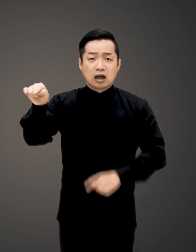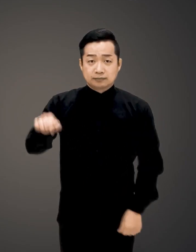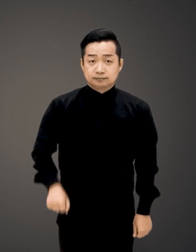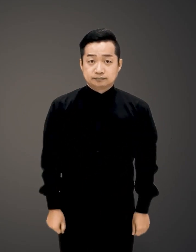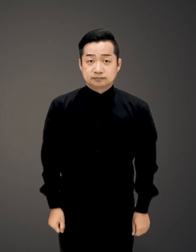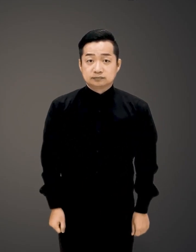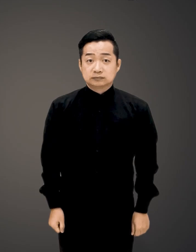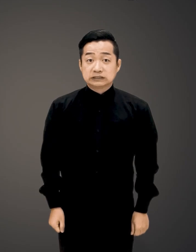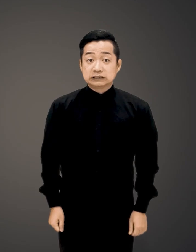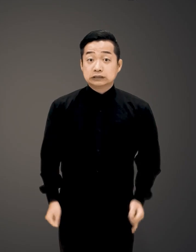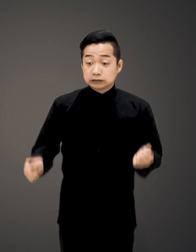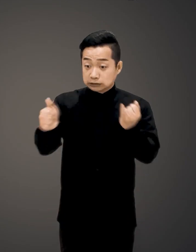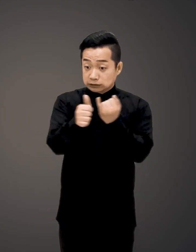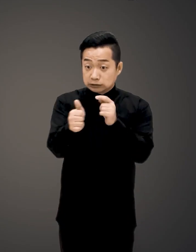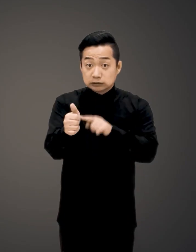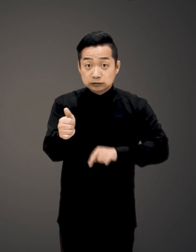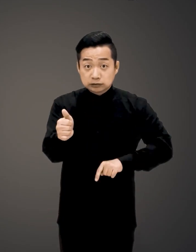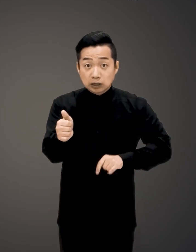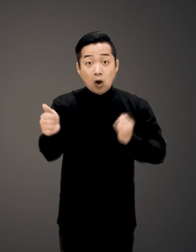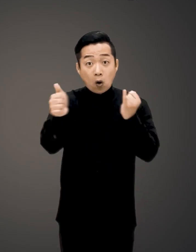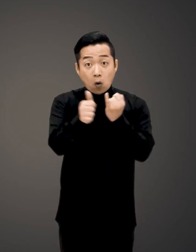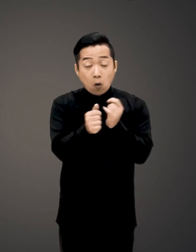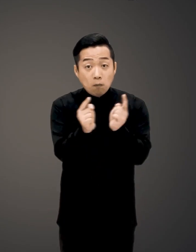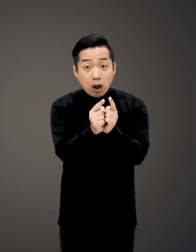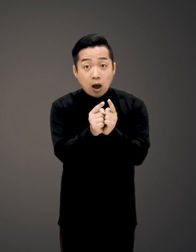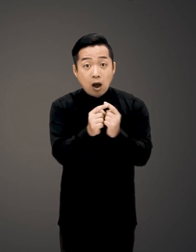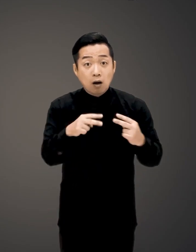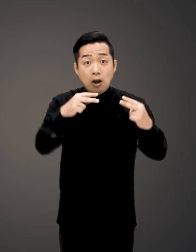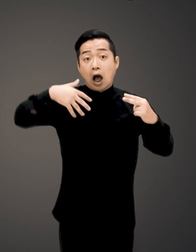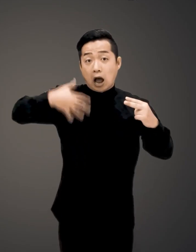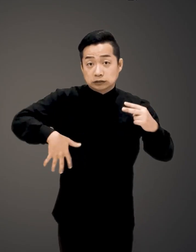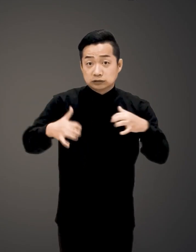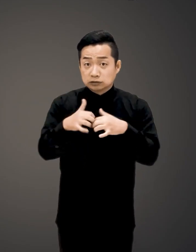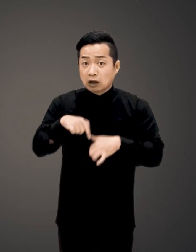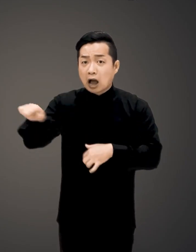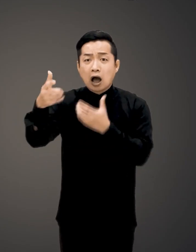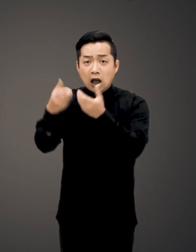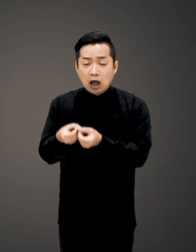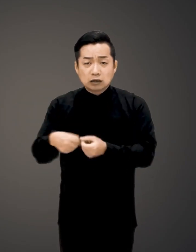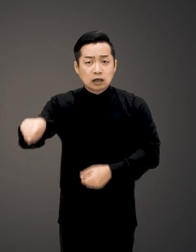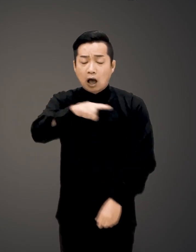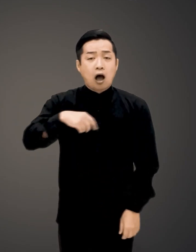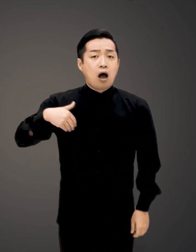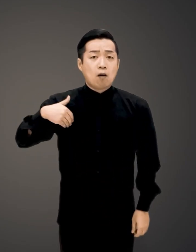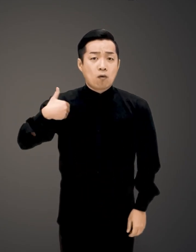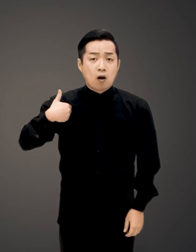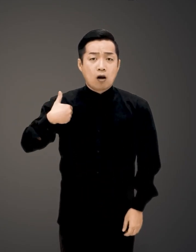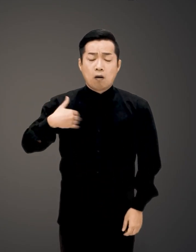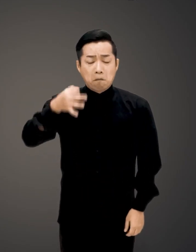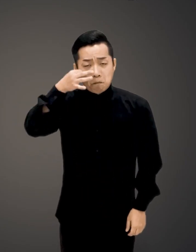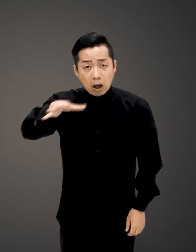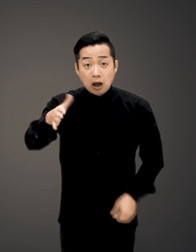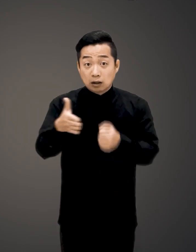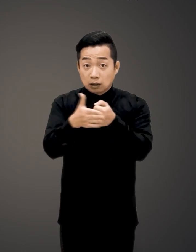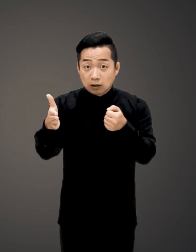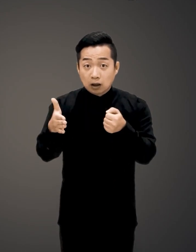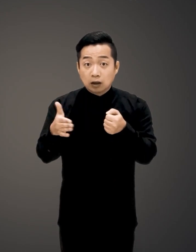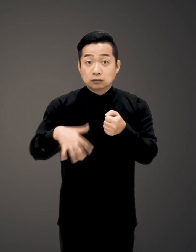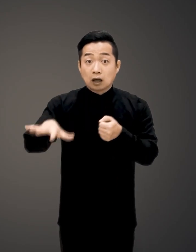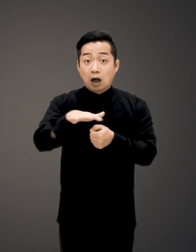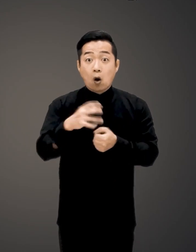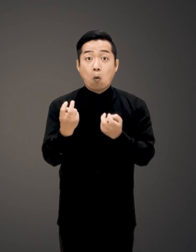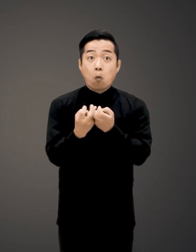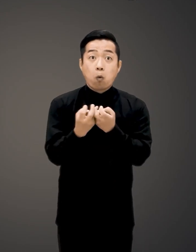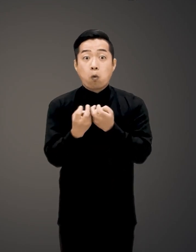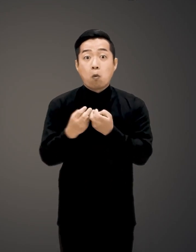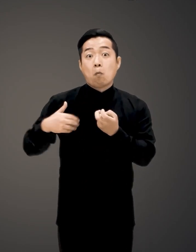합니다. 새 신랑이 첫날 밤도 치르지 않고 전장으로 달려간 예는 없었던지라 사람들은 모두